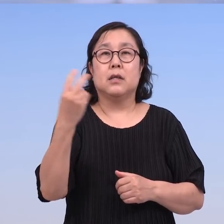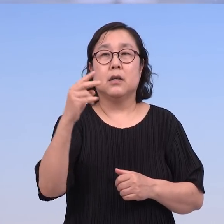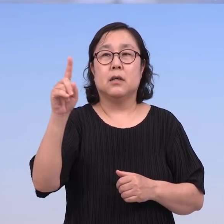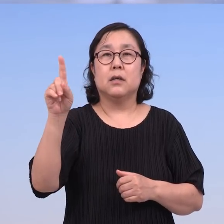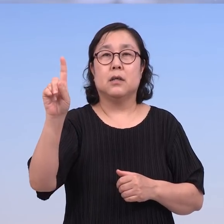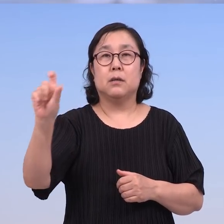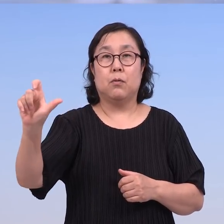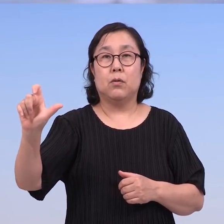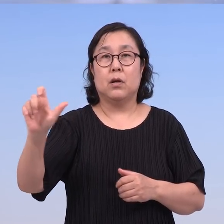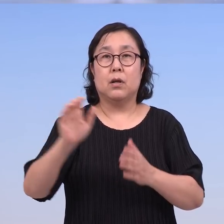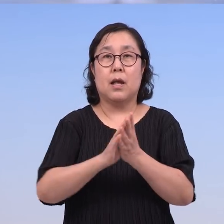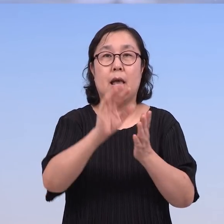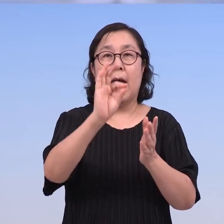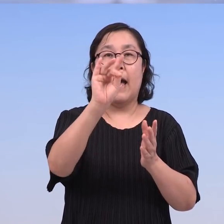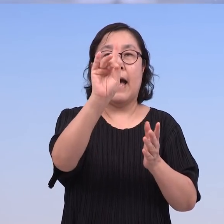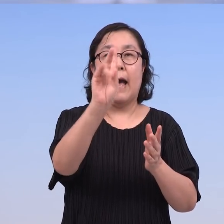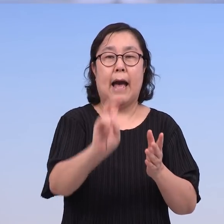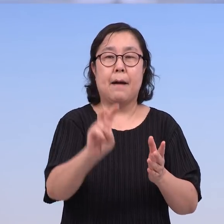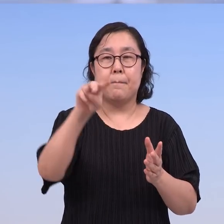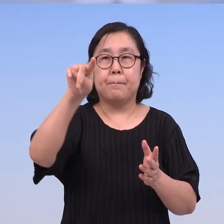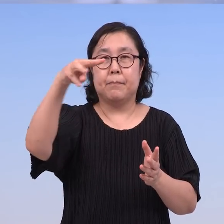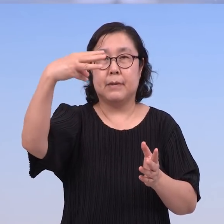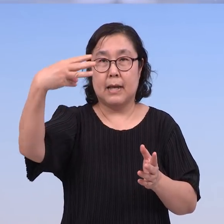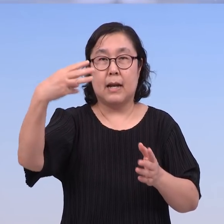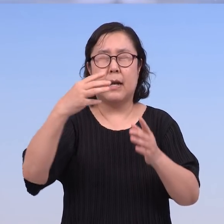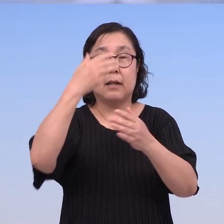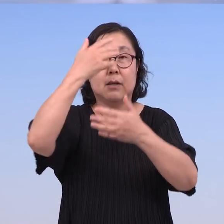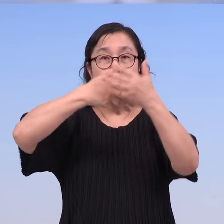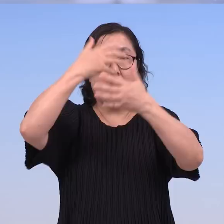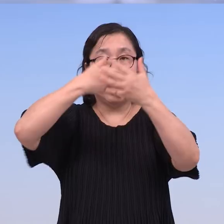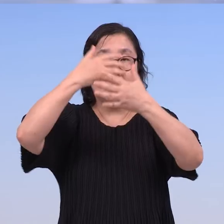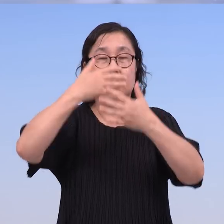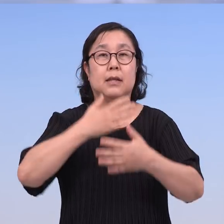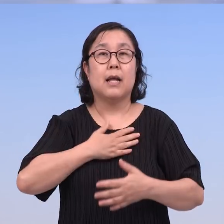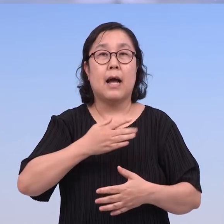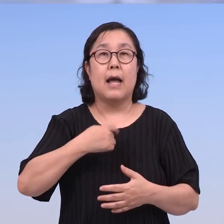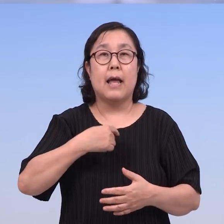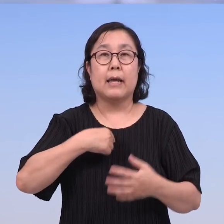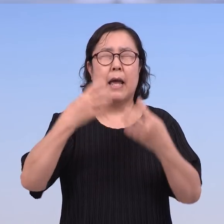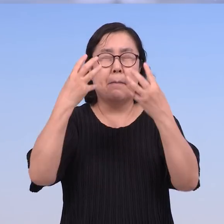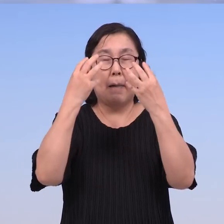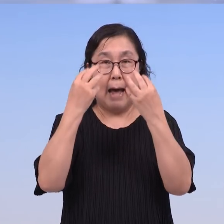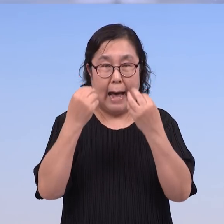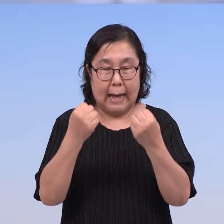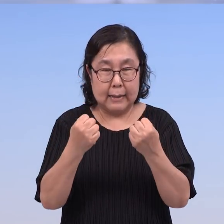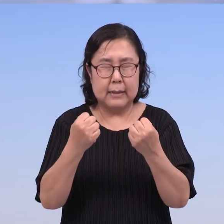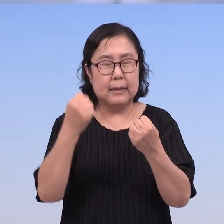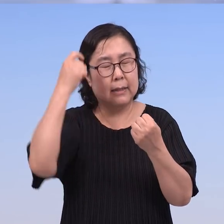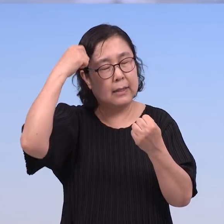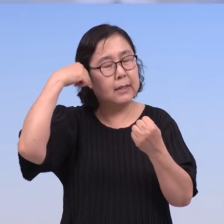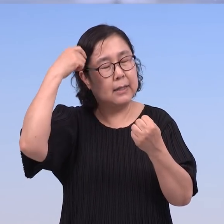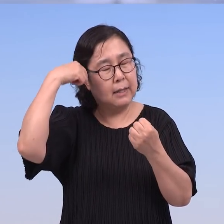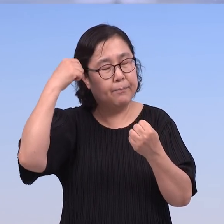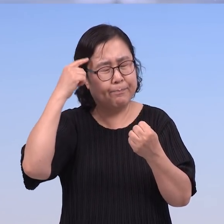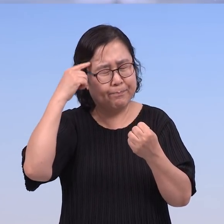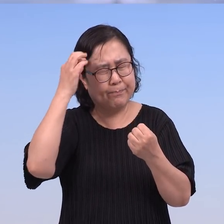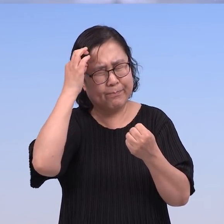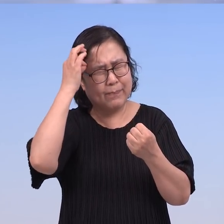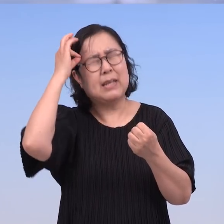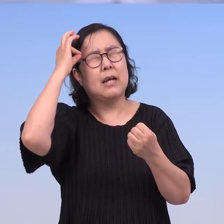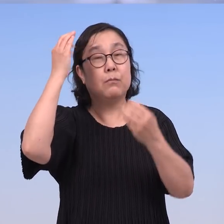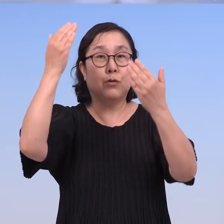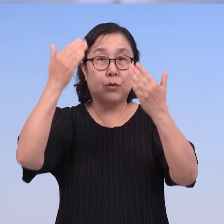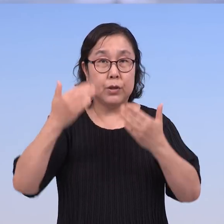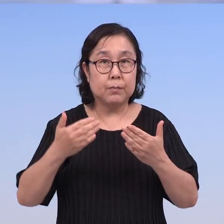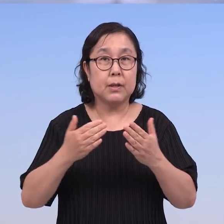2015년도에 개봉한 암살이라고 하는 그 영화는 저에게 많은 느낌을, 깨달음을 주게 한